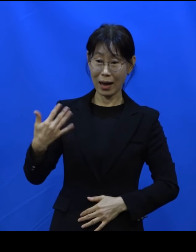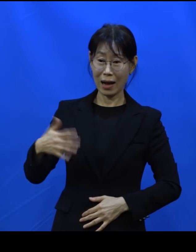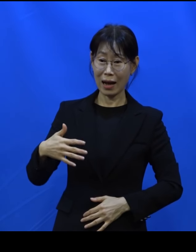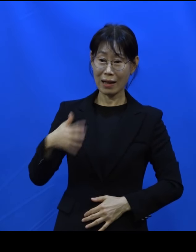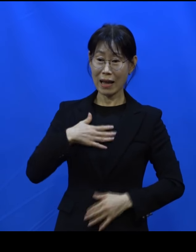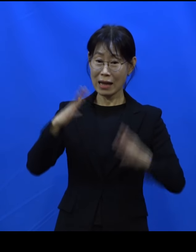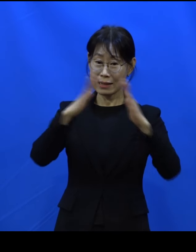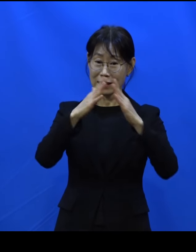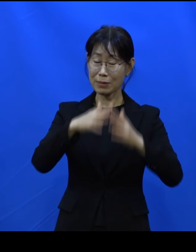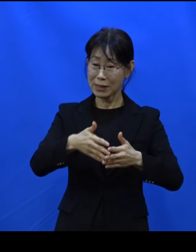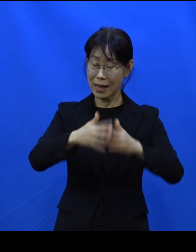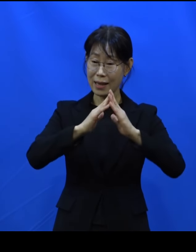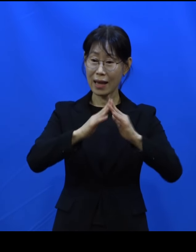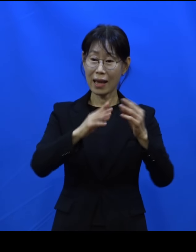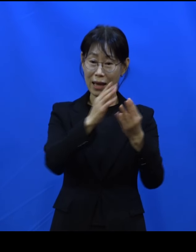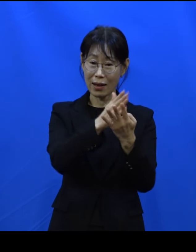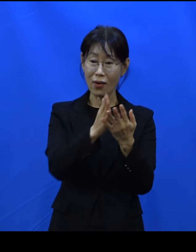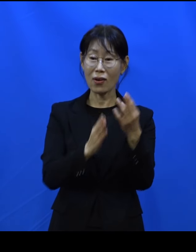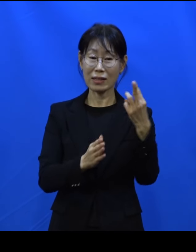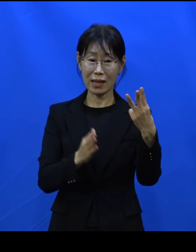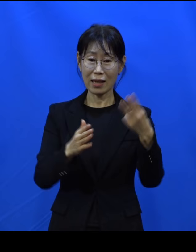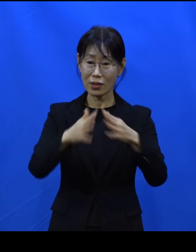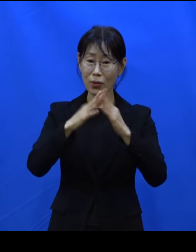감탄의 초점은 오직 그리스도여야 된다.